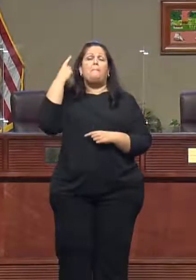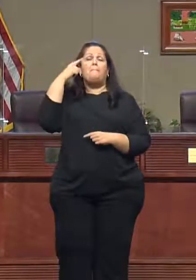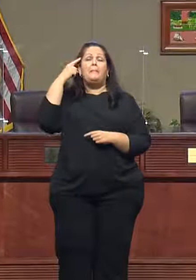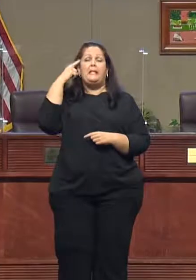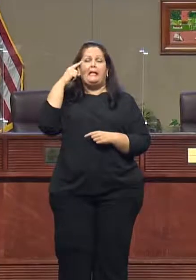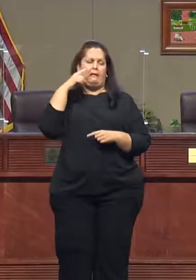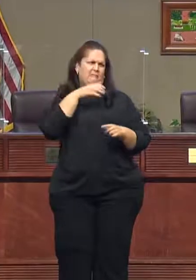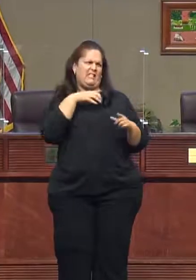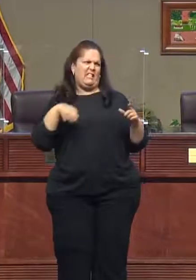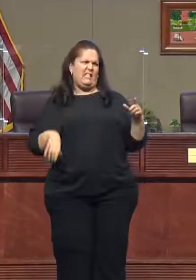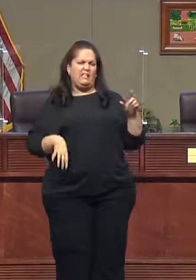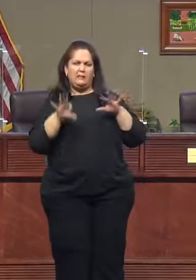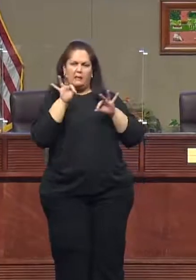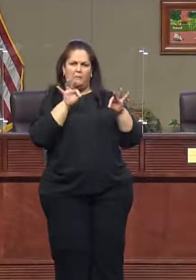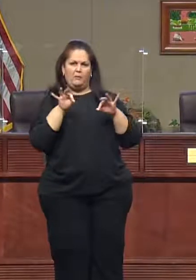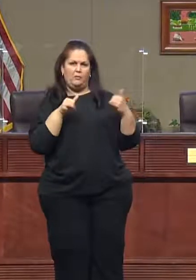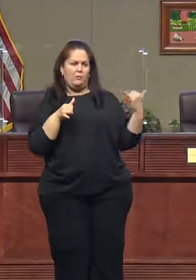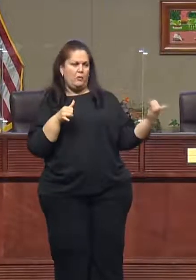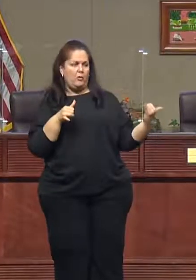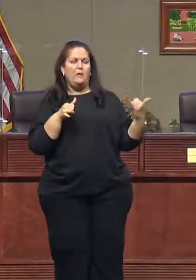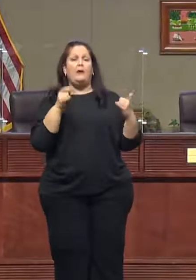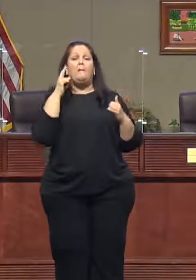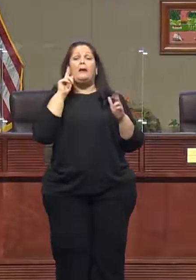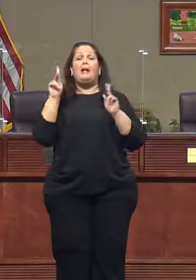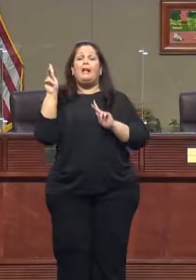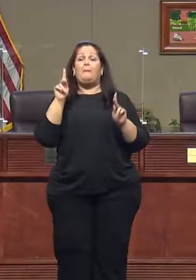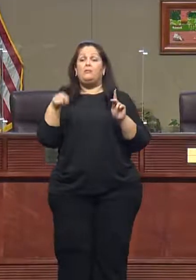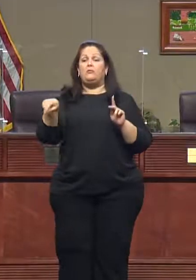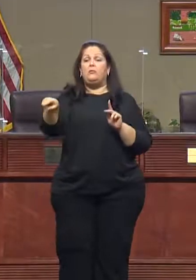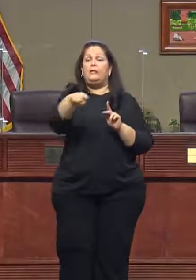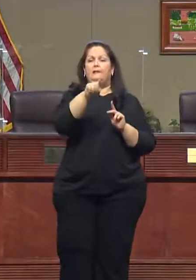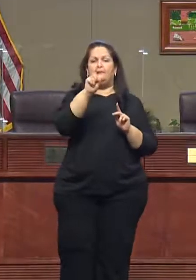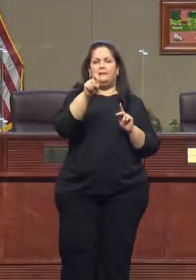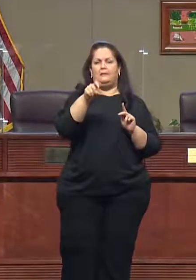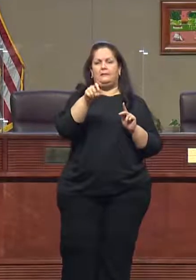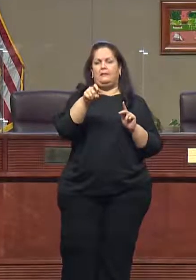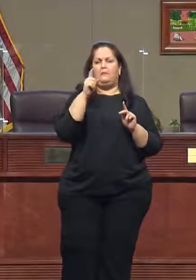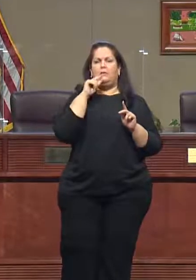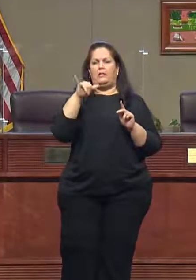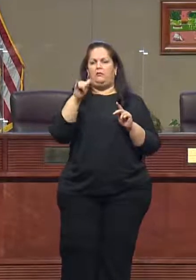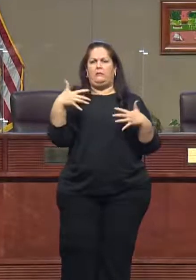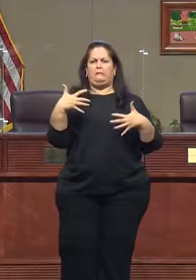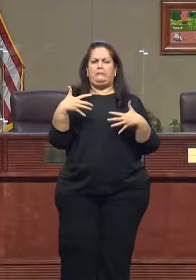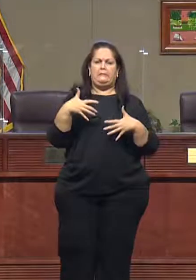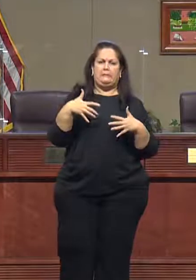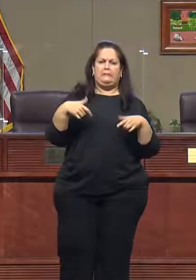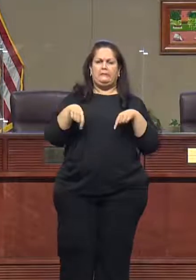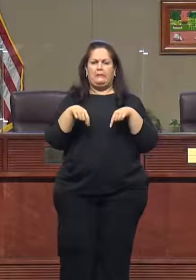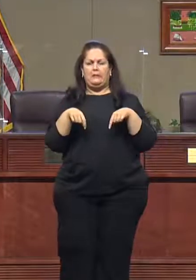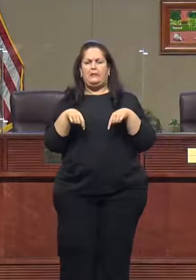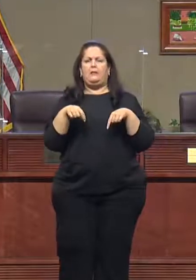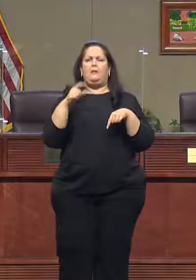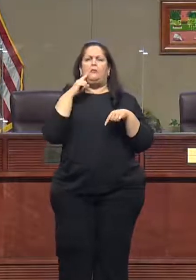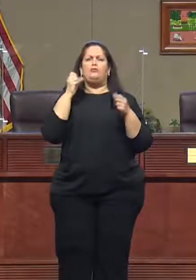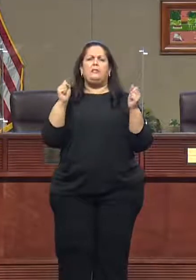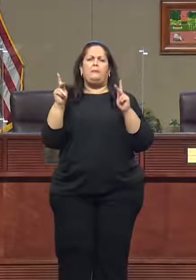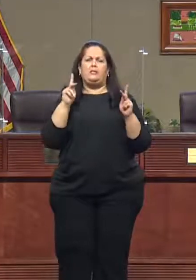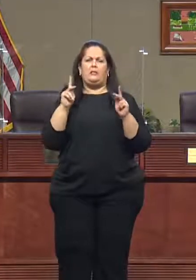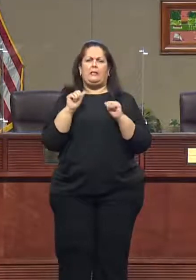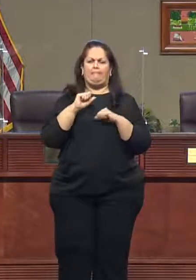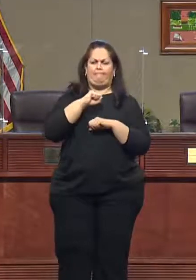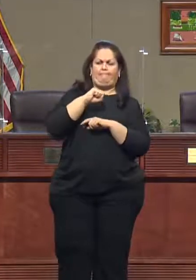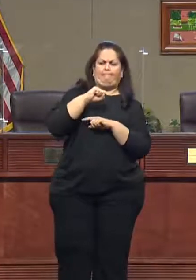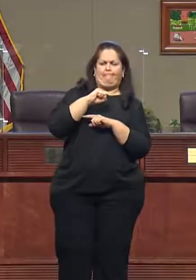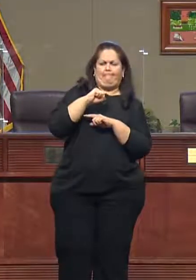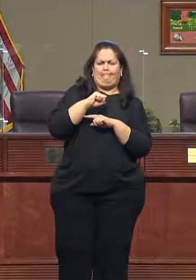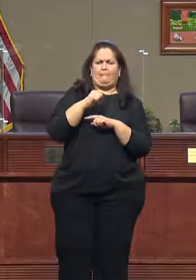dijo el alcalde hoy, es llegar a las personas que lo necesitan más. Y también combatir el miedo a las vacunas que